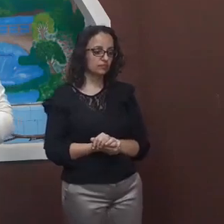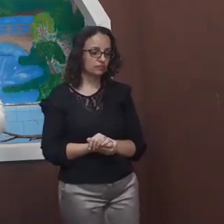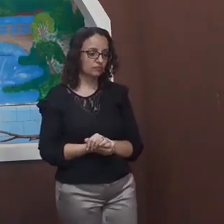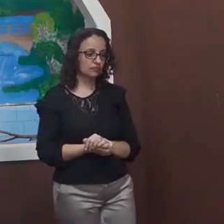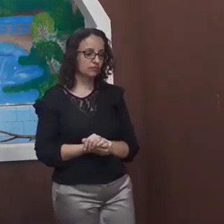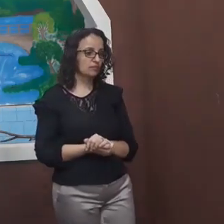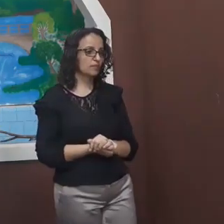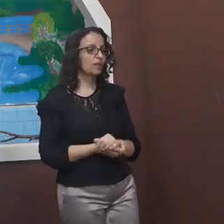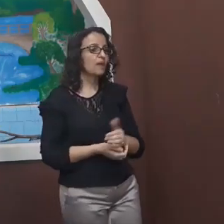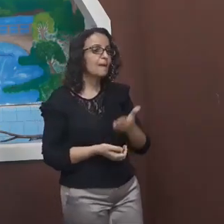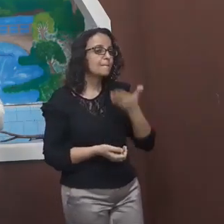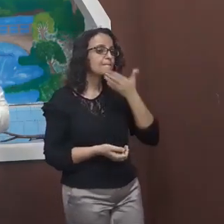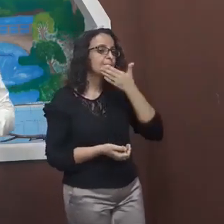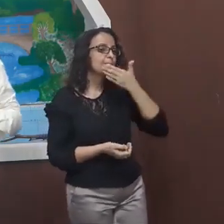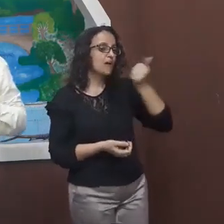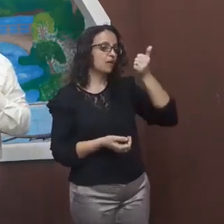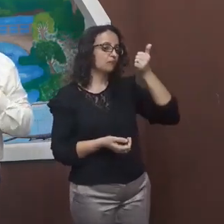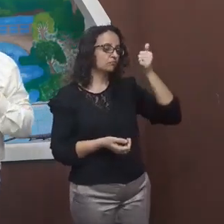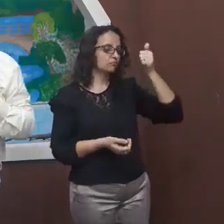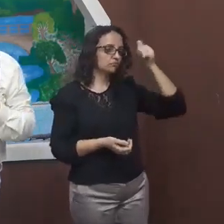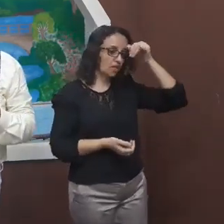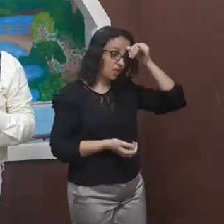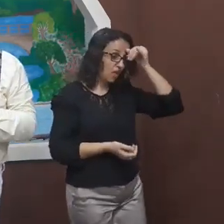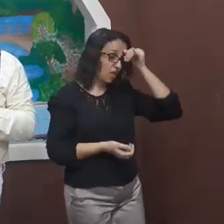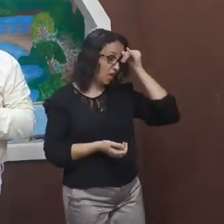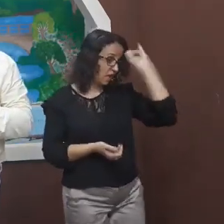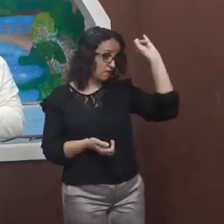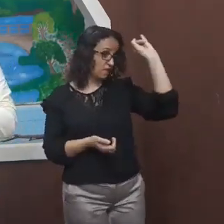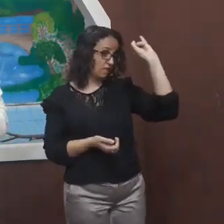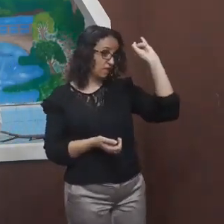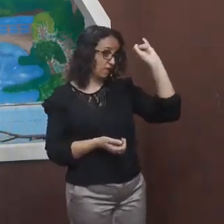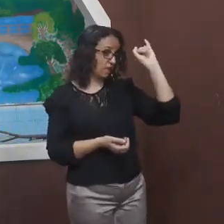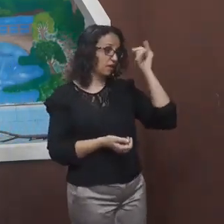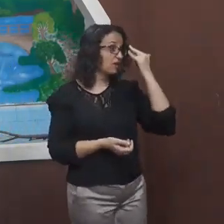É melhor evitar a isca